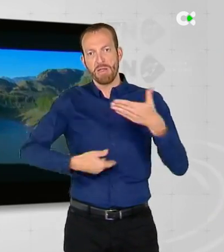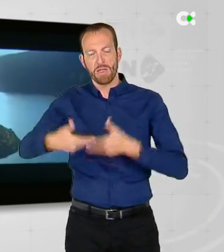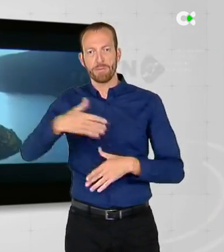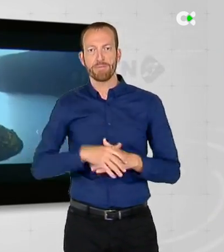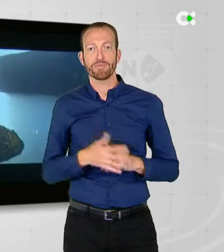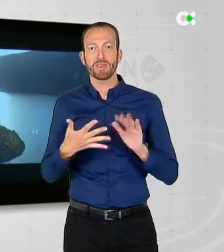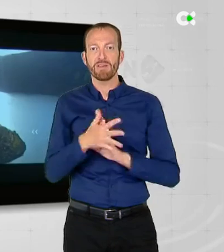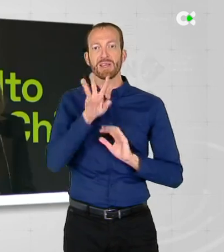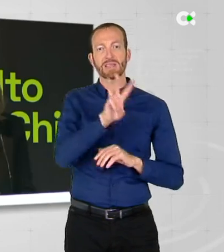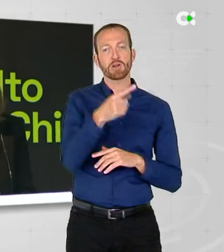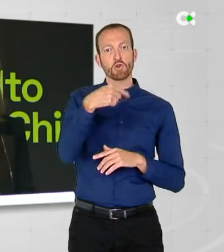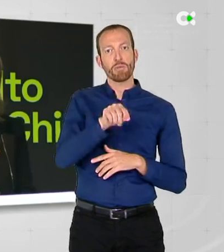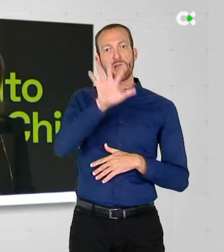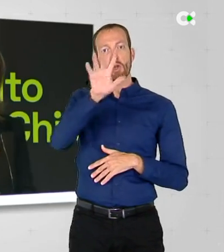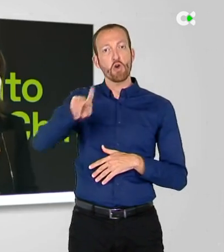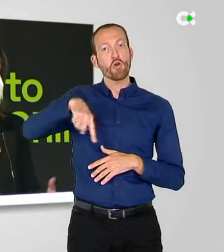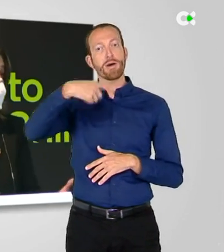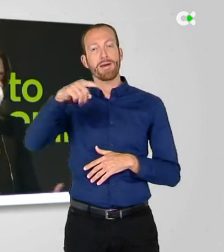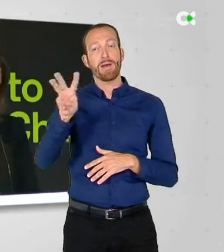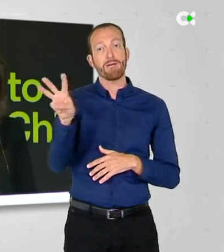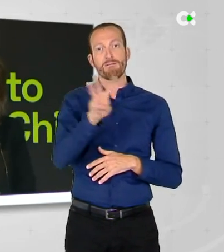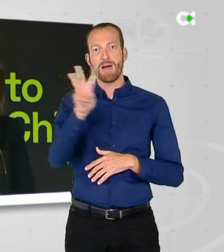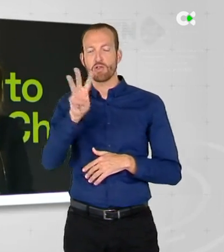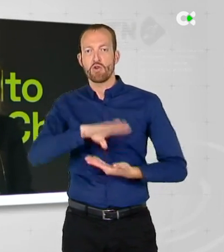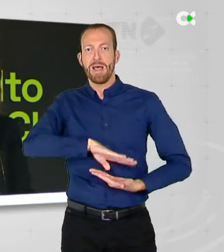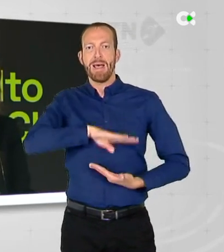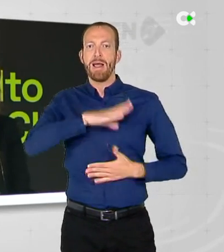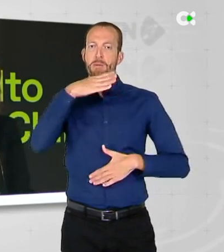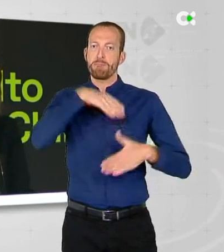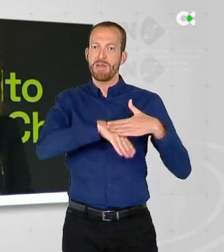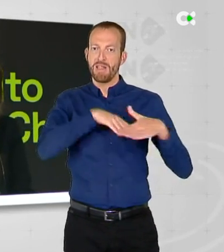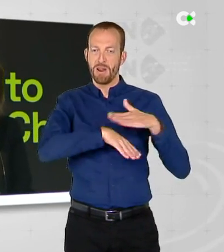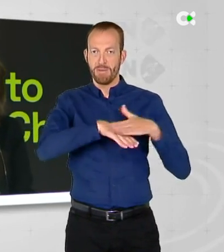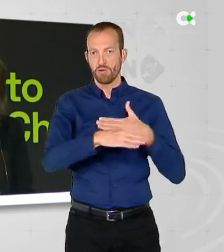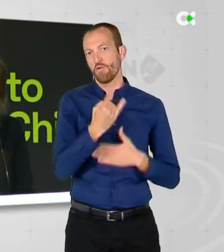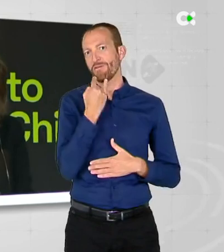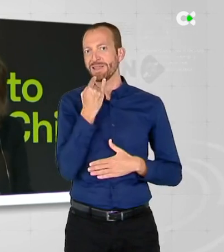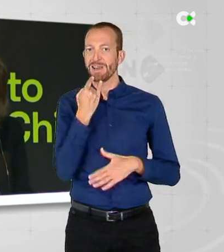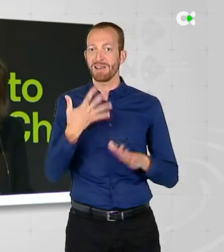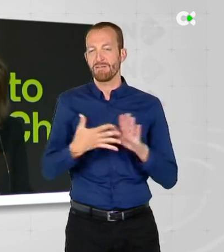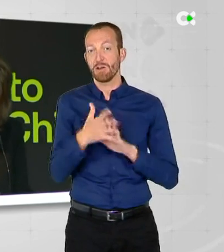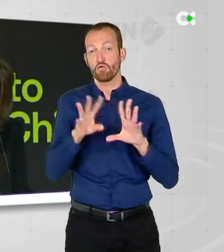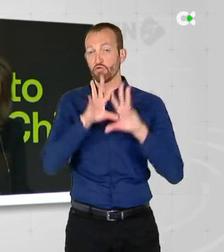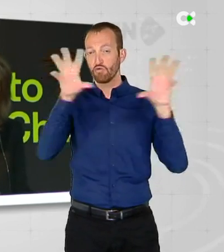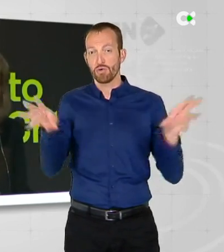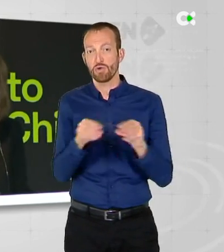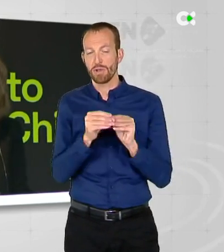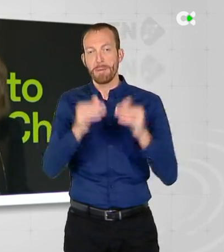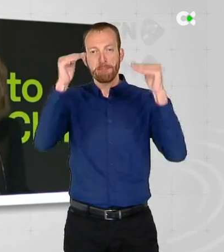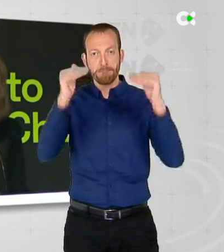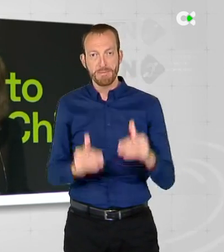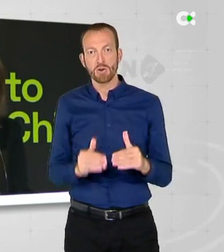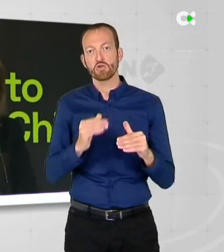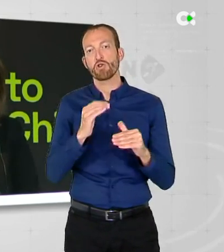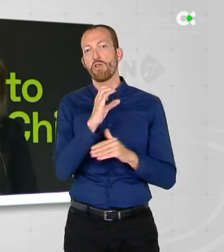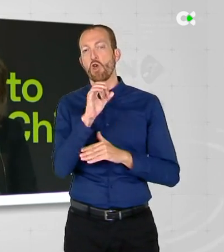3,5 gigawatts de capacidad de almacenamiento de batería, provocando en su conjunto una reducción adicional de